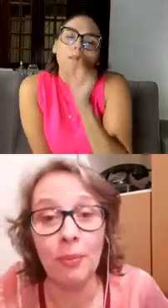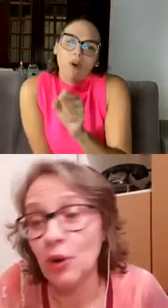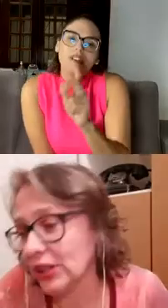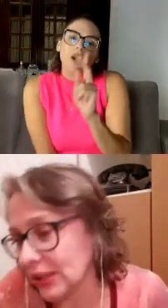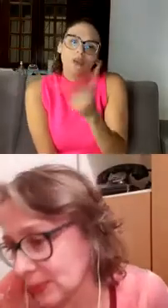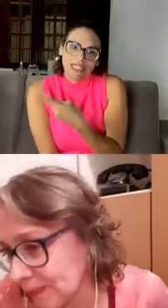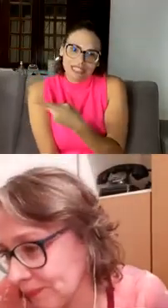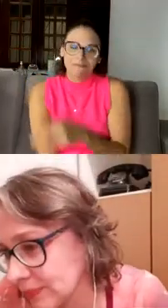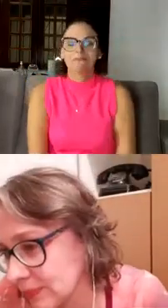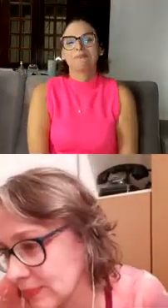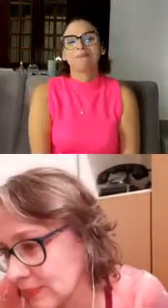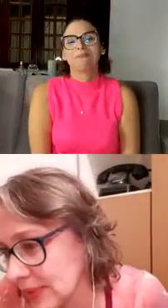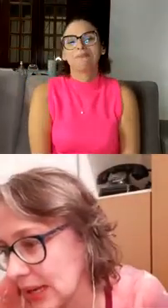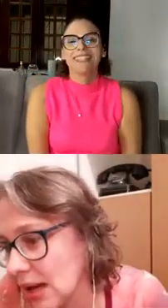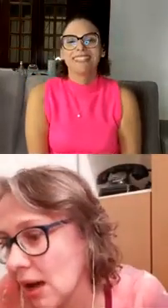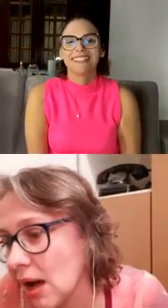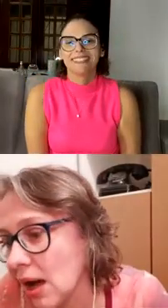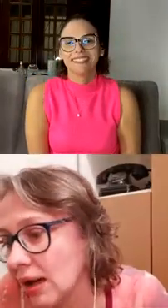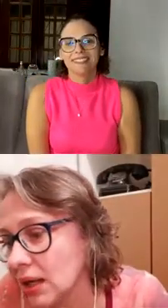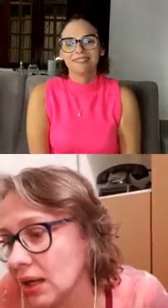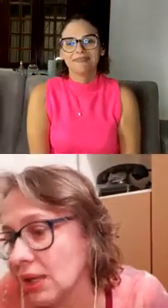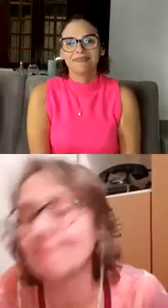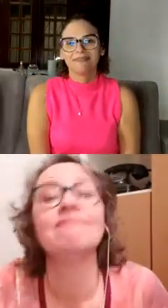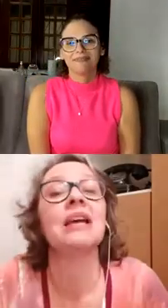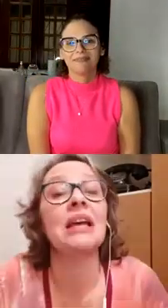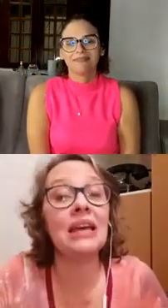Vou para o meu roteiro.